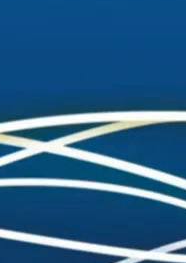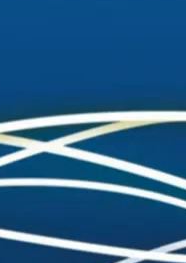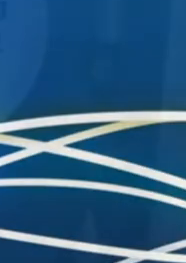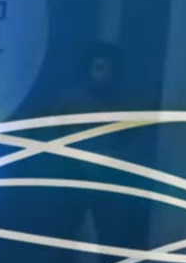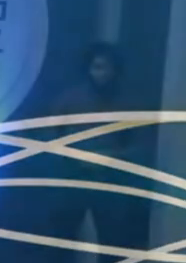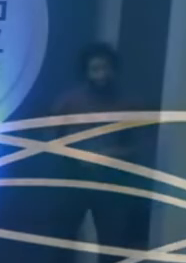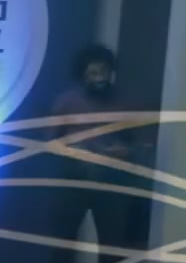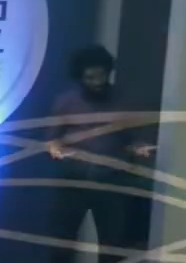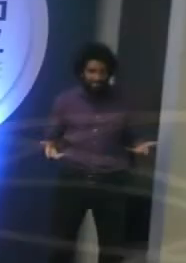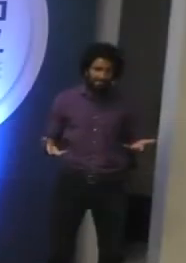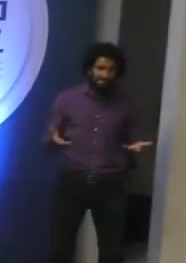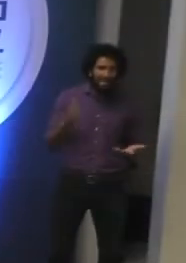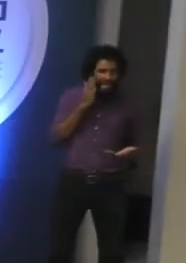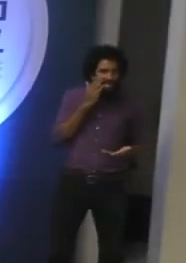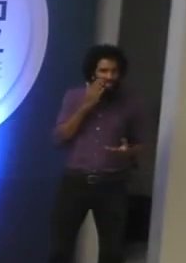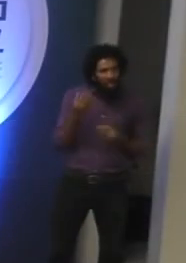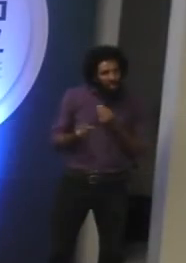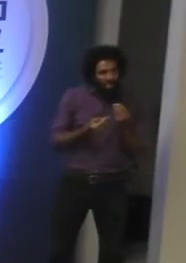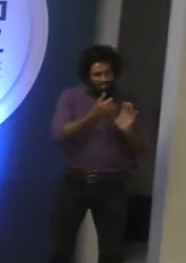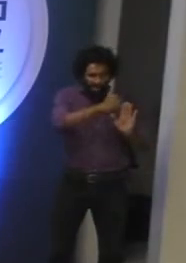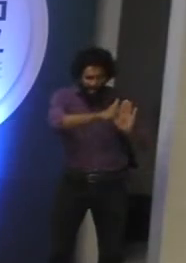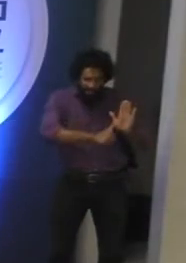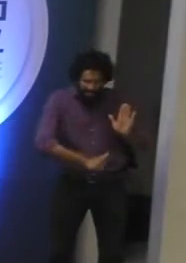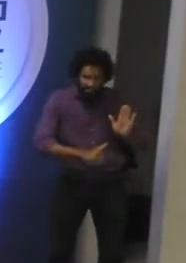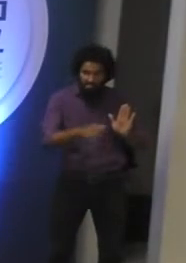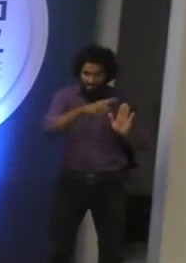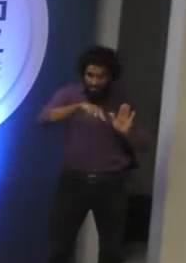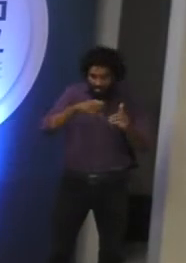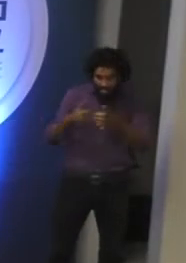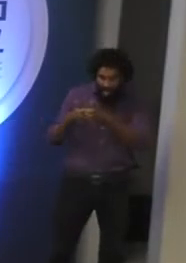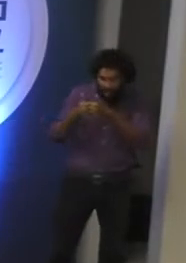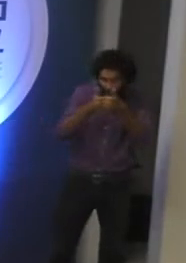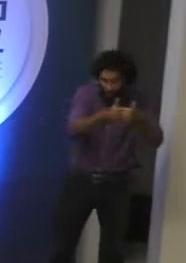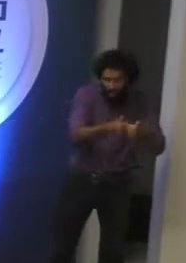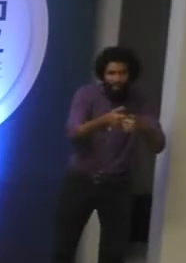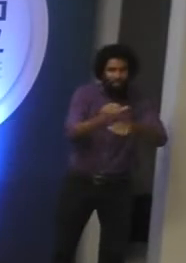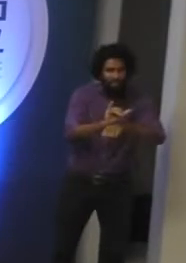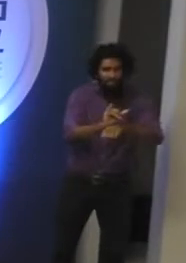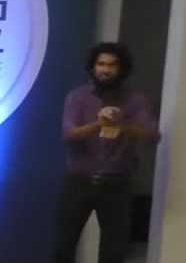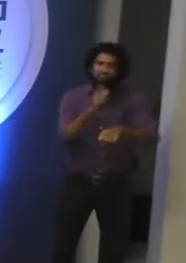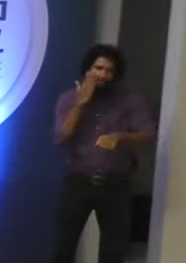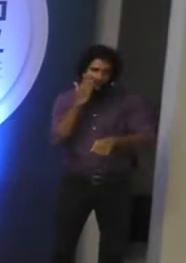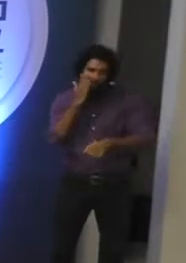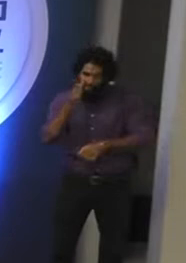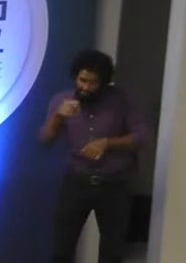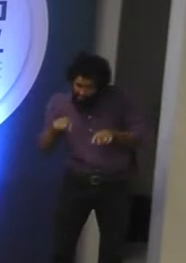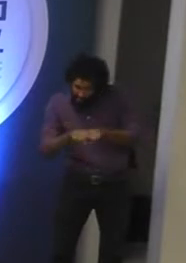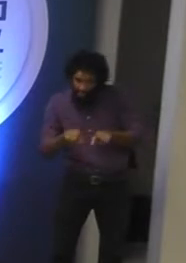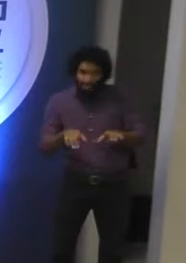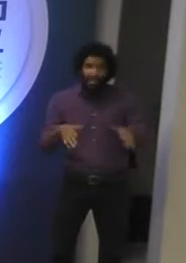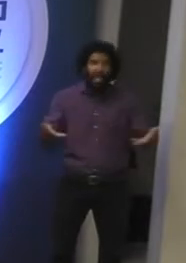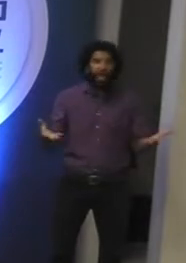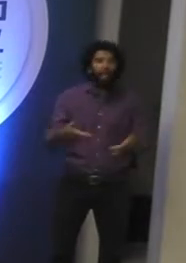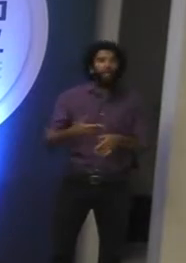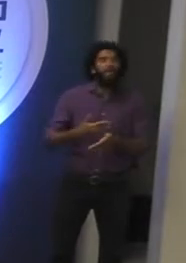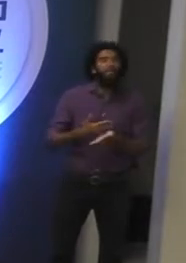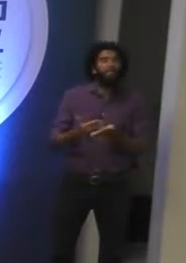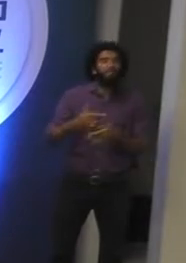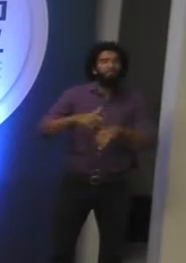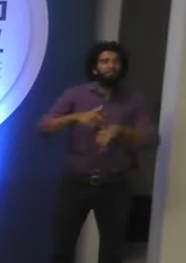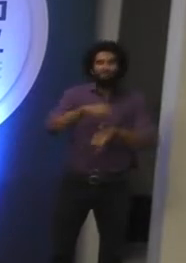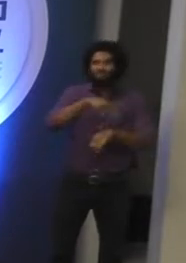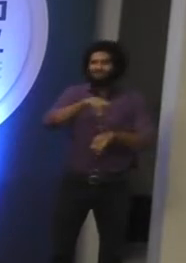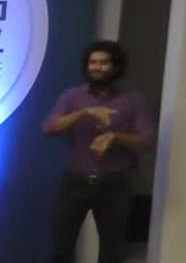Bom, agora que já sabemos como funciona o IASC, vocês que estão acompanhando a gente aí pelo YouTube também, vamos iniciar o momento mais esperado por